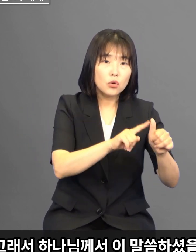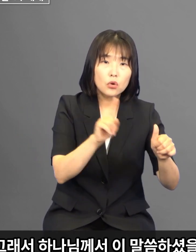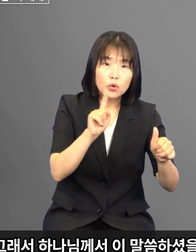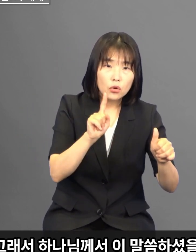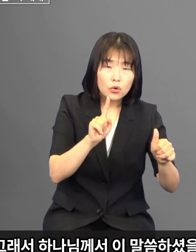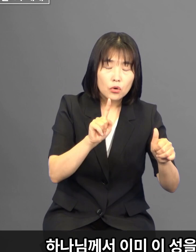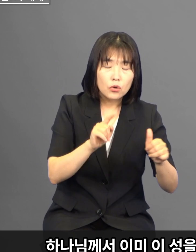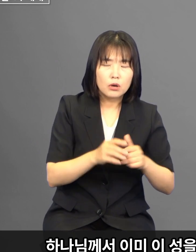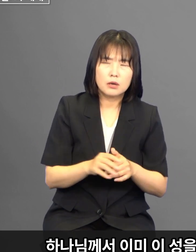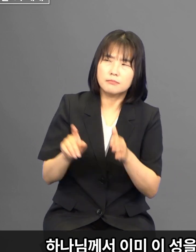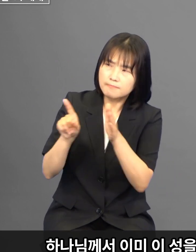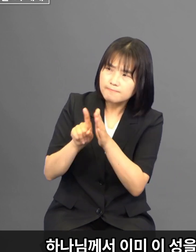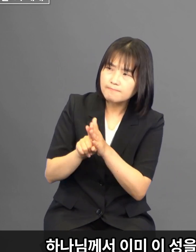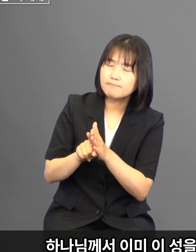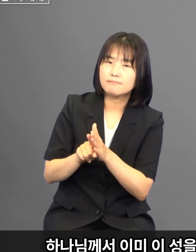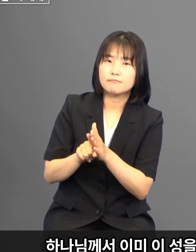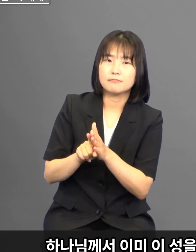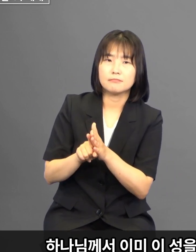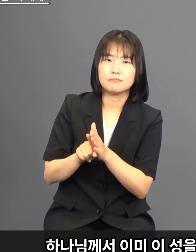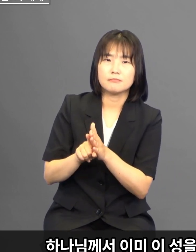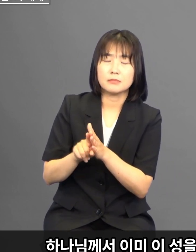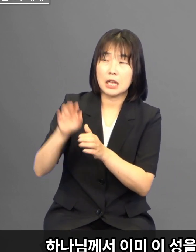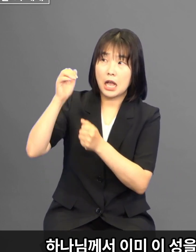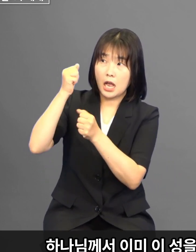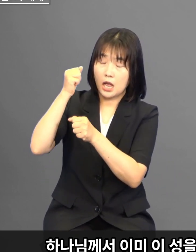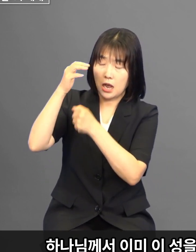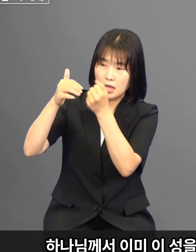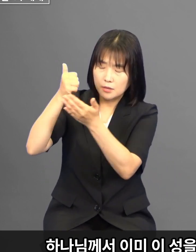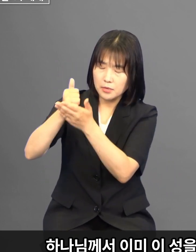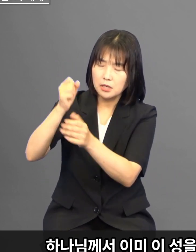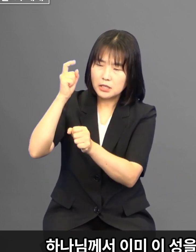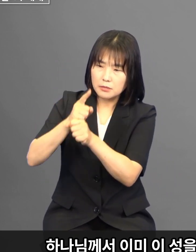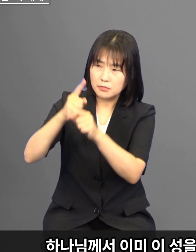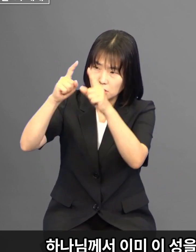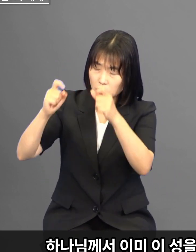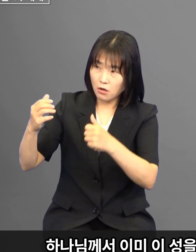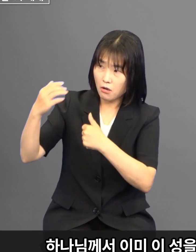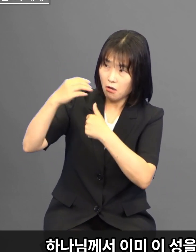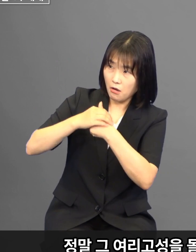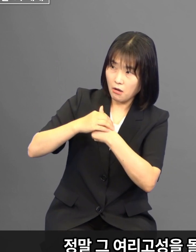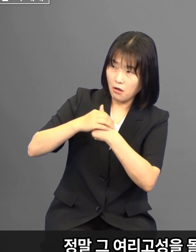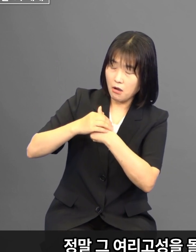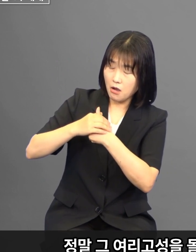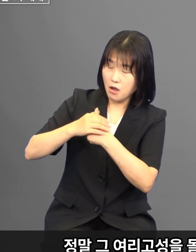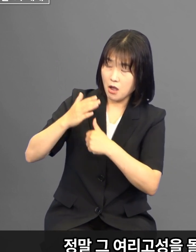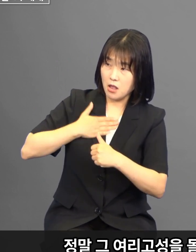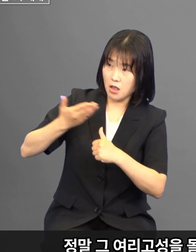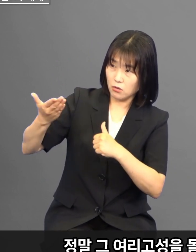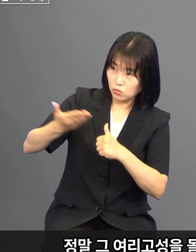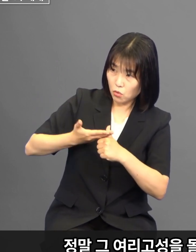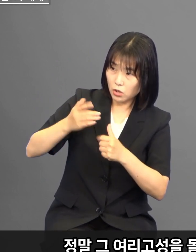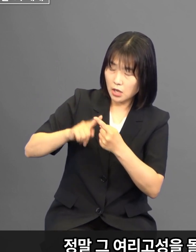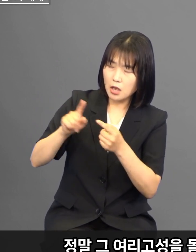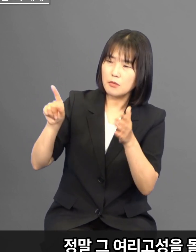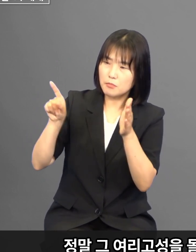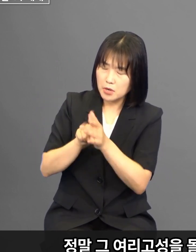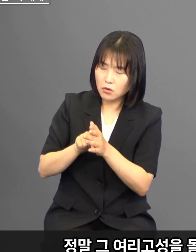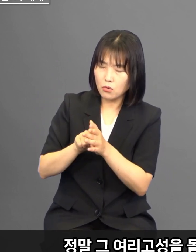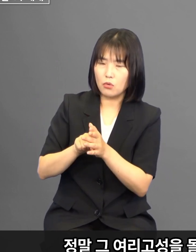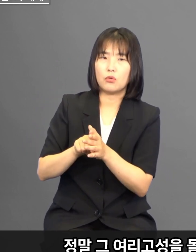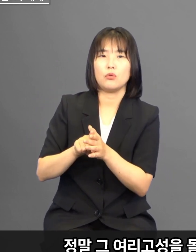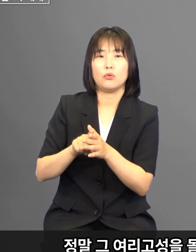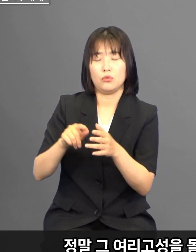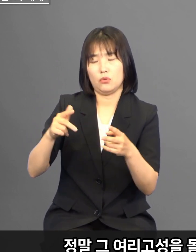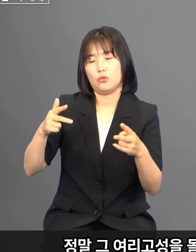믿습니다. 하나님께서 이미 이 성을 넘겨주심을 믿고 그 말씀을 따라서 정말 그 여리고 성을 돌았을 때에 그